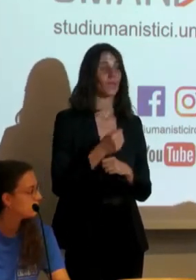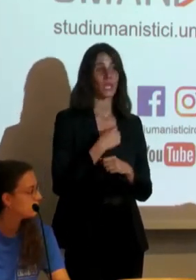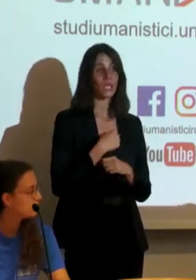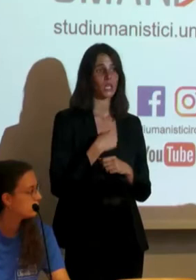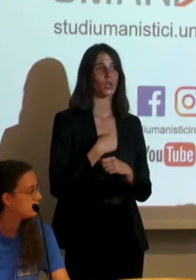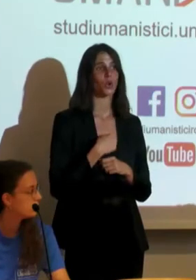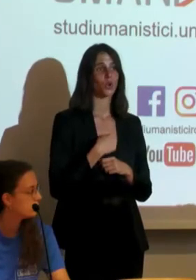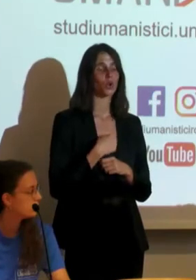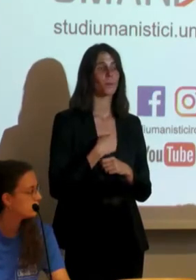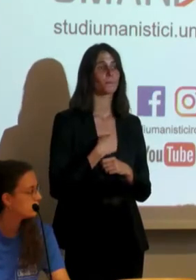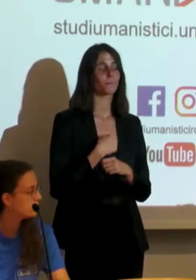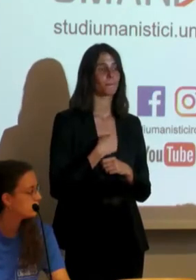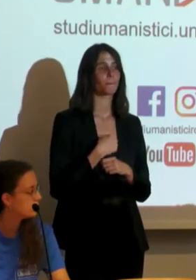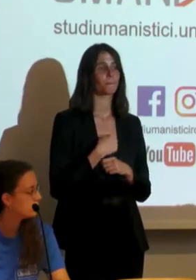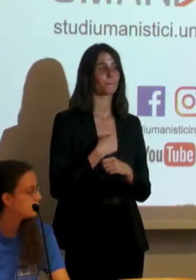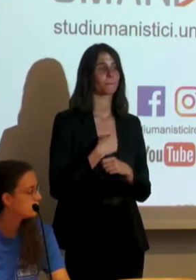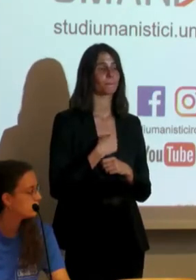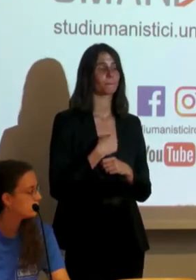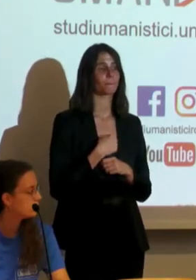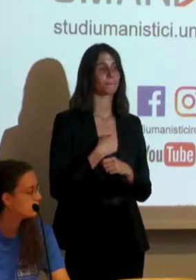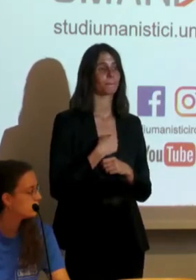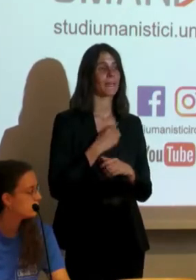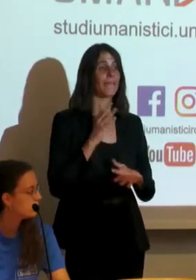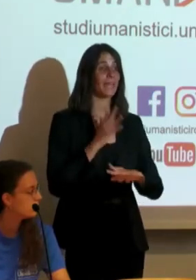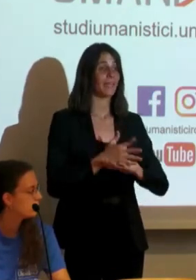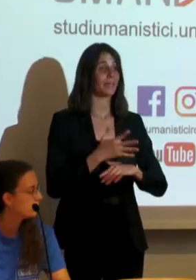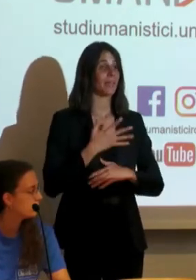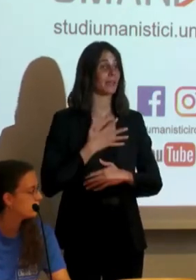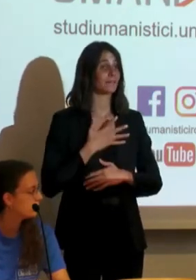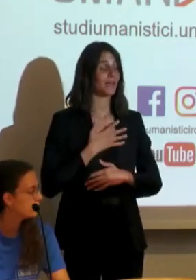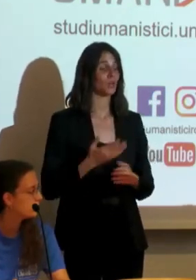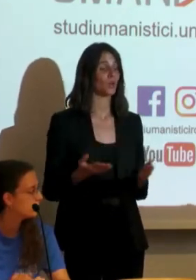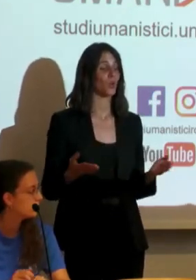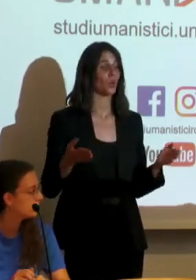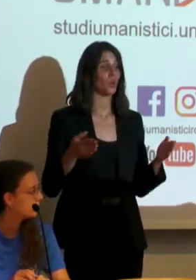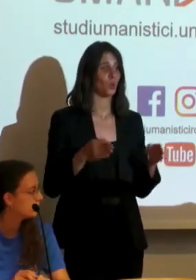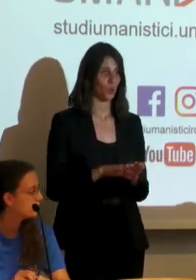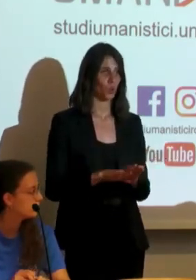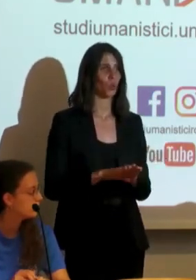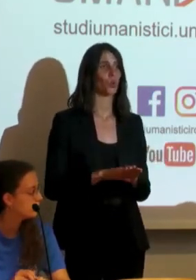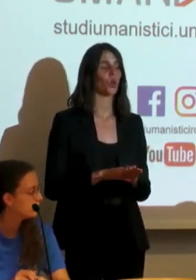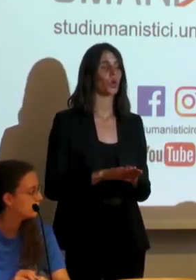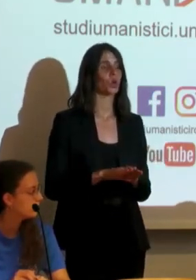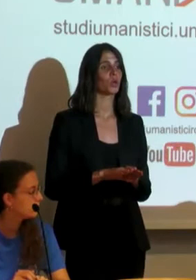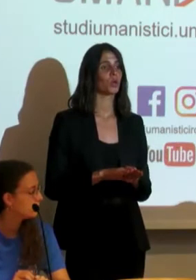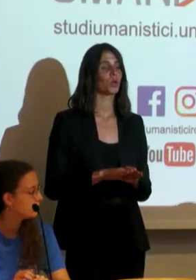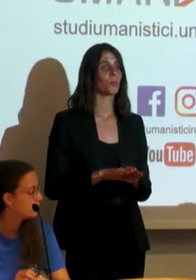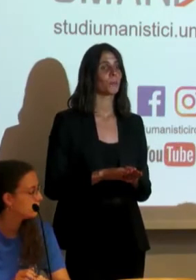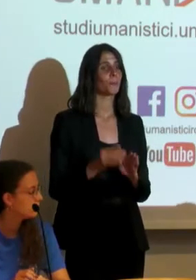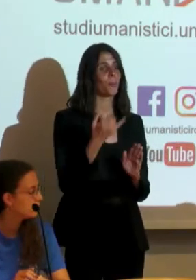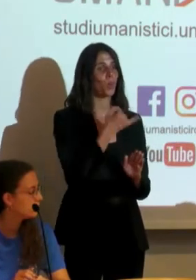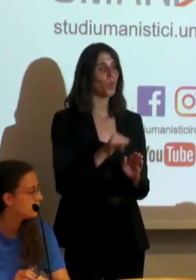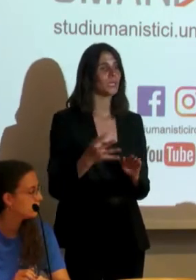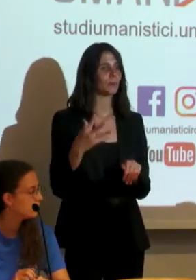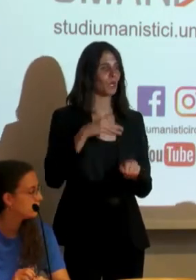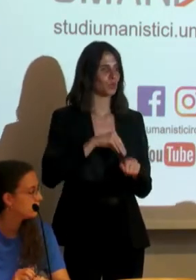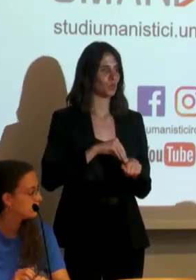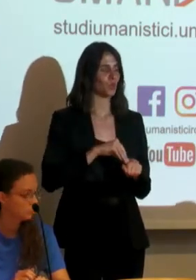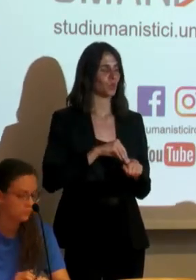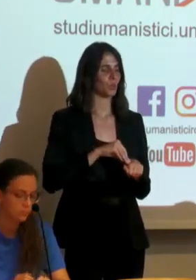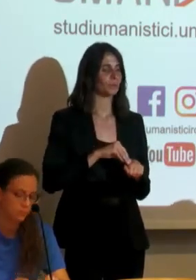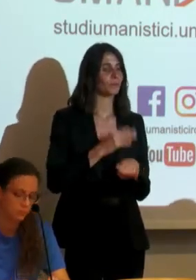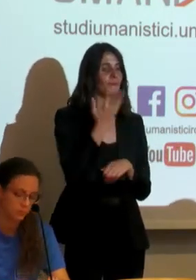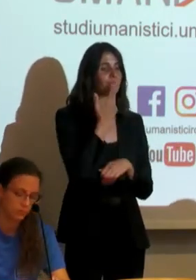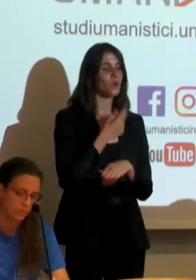concludo così il mio appunto la mia risposta. Vorrei anche soltanto